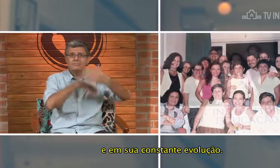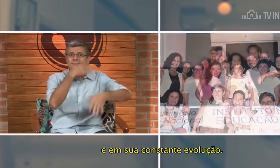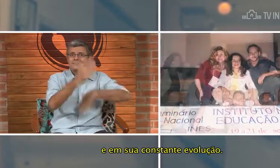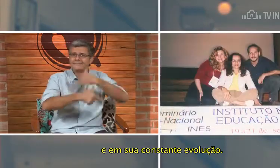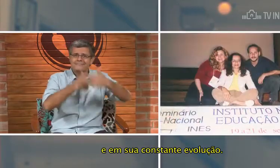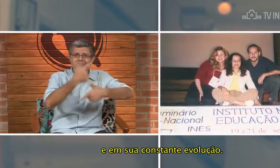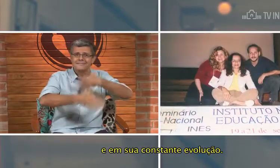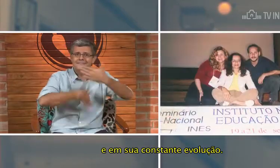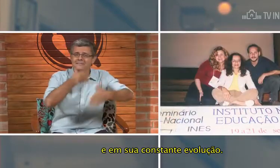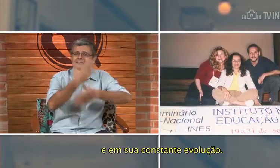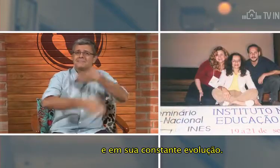constante evolução.